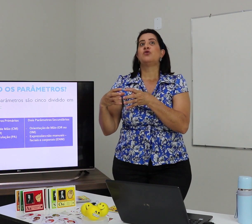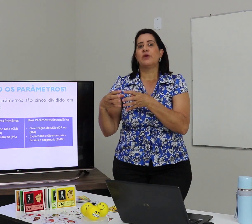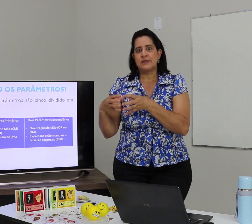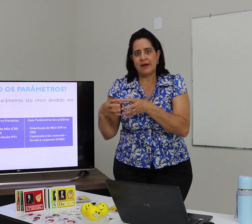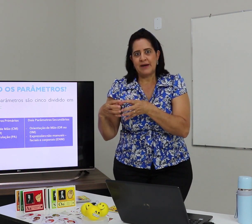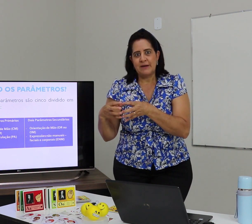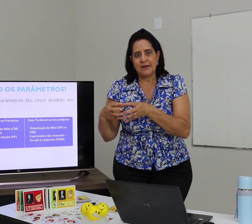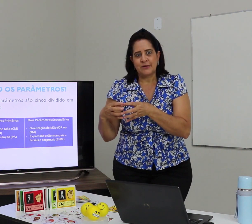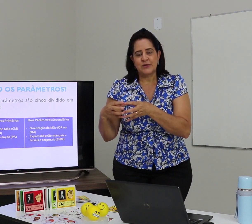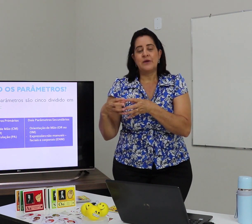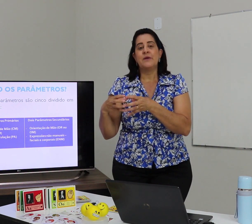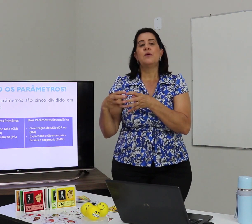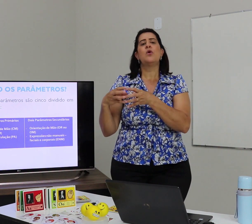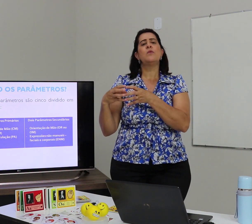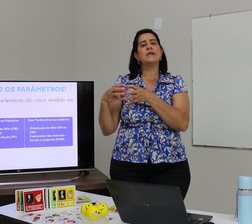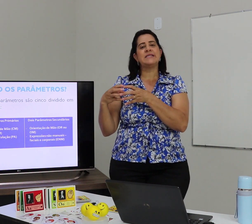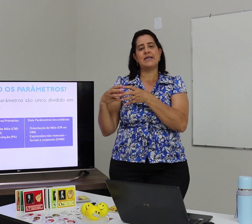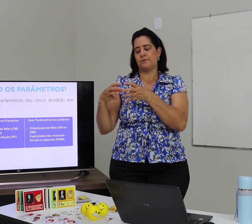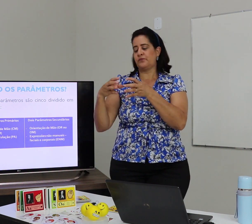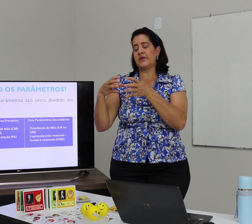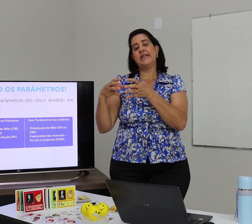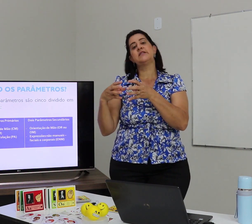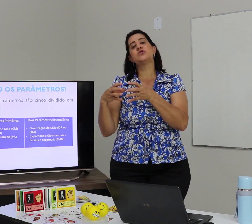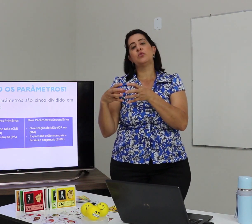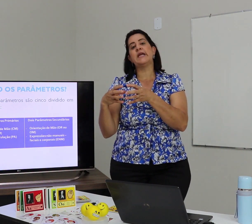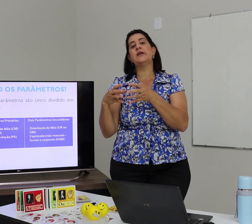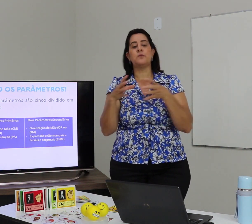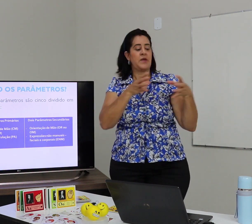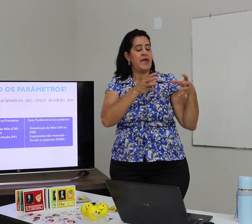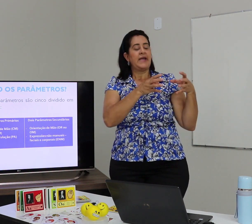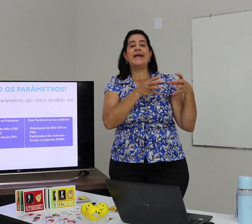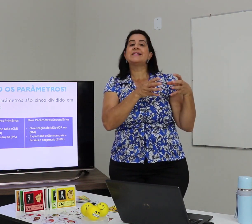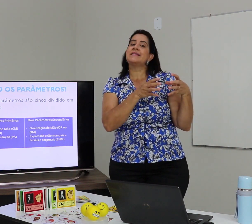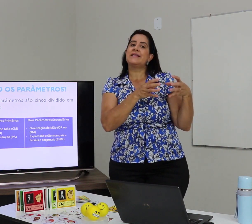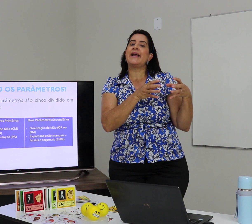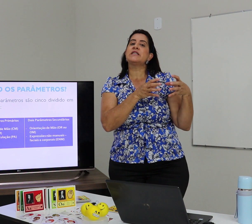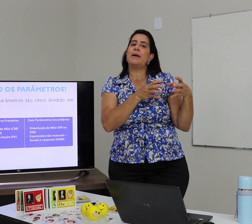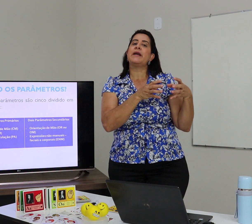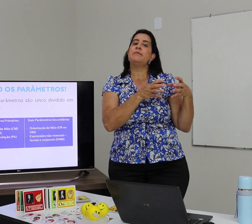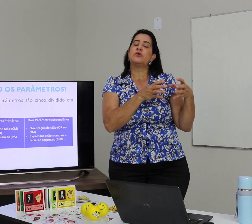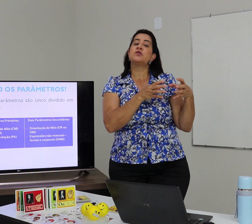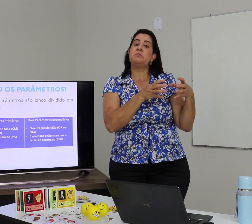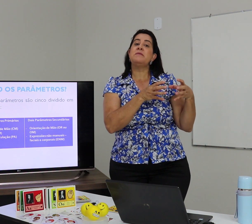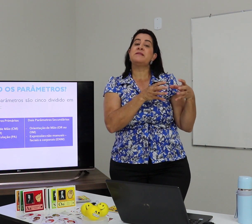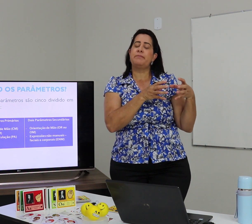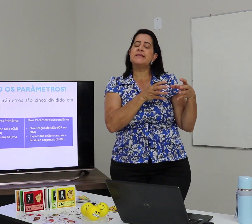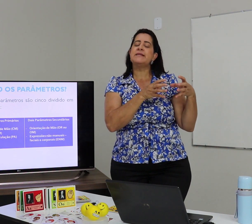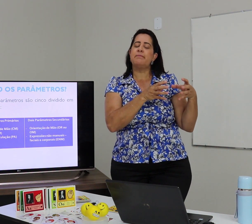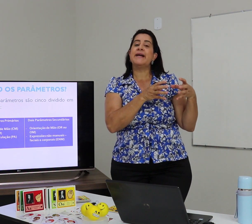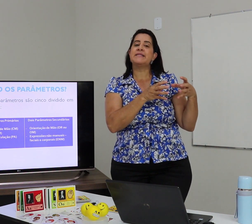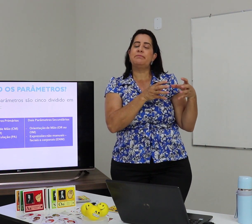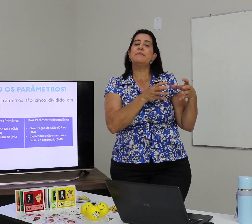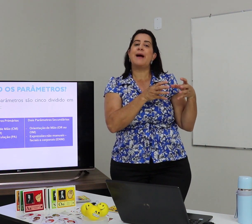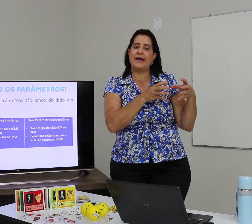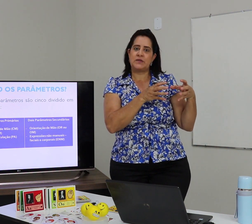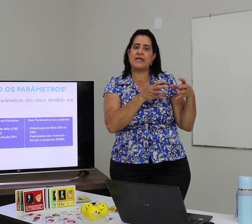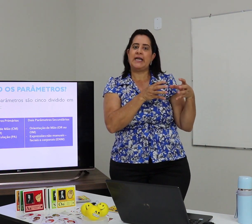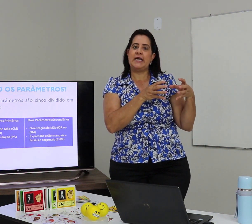2 parâmetros. Como assim? Eles descobriram que esses 3 parâmetros principais e primários